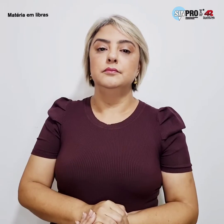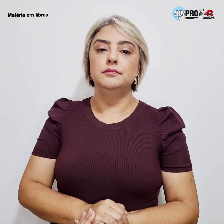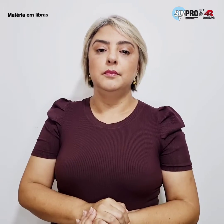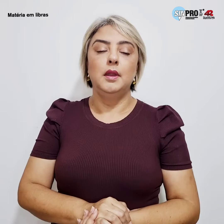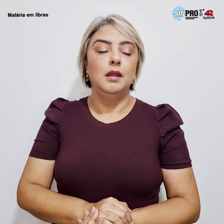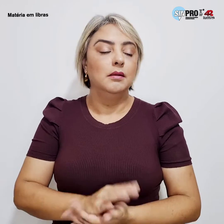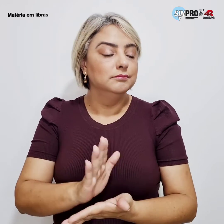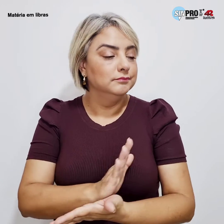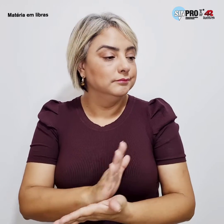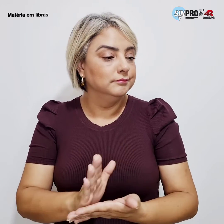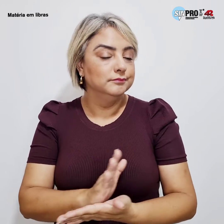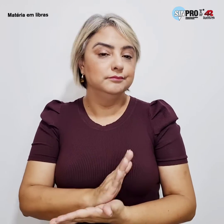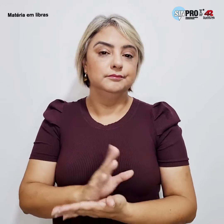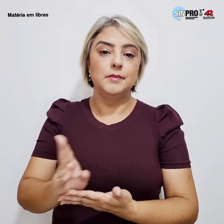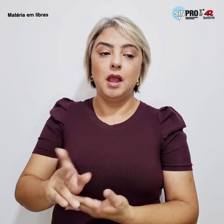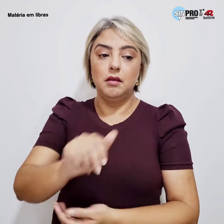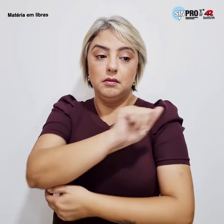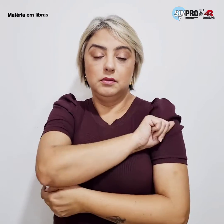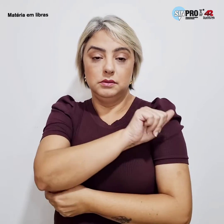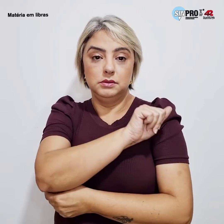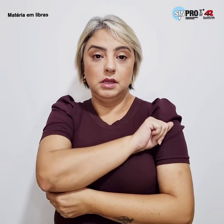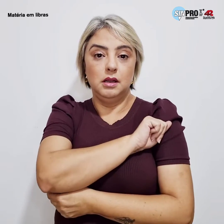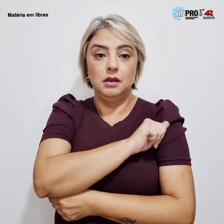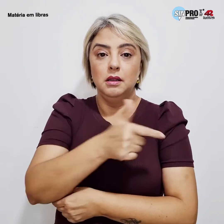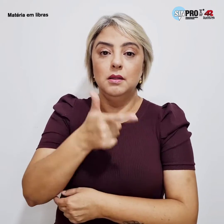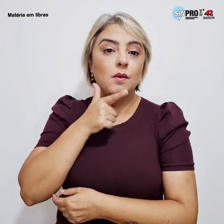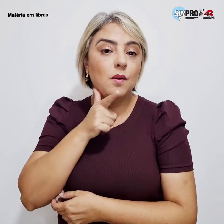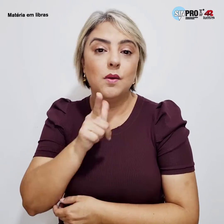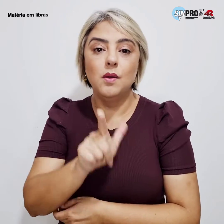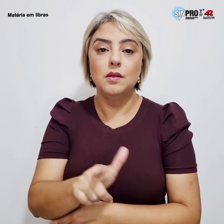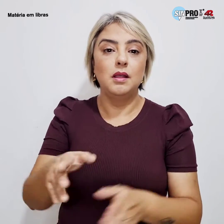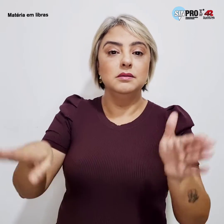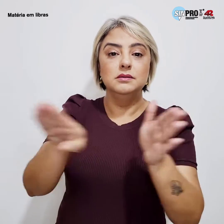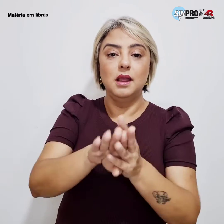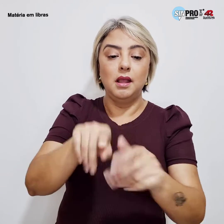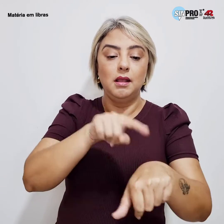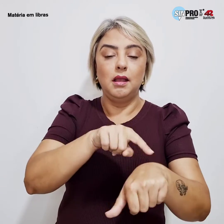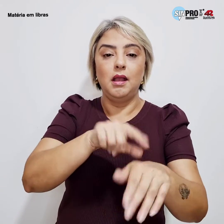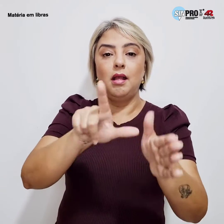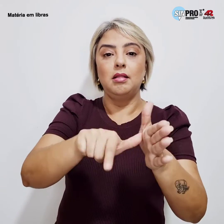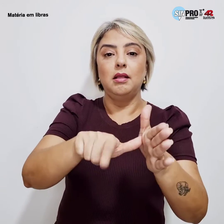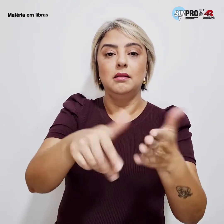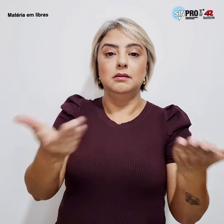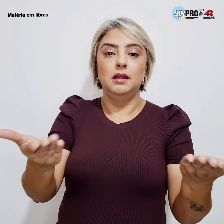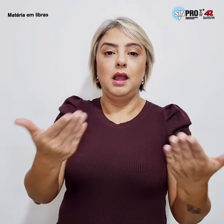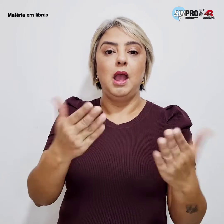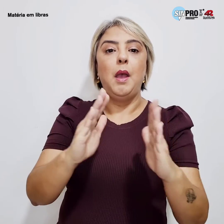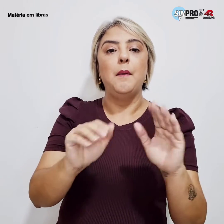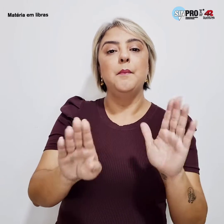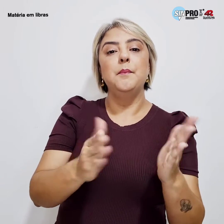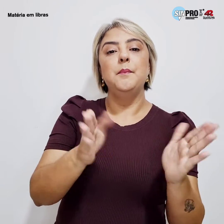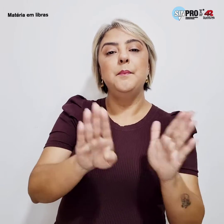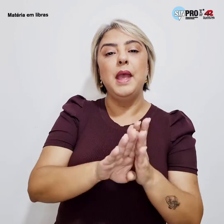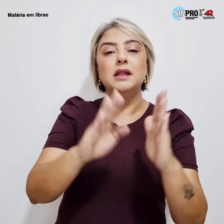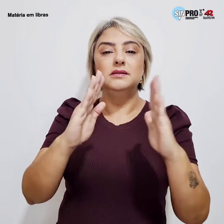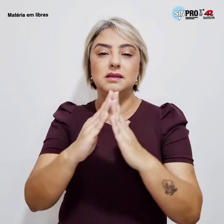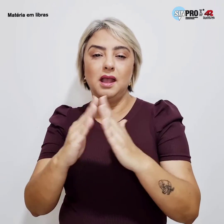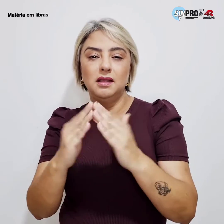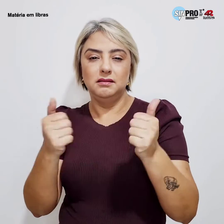Muitas vezes, os estudantes não conseguem chegar a tempo na escola mais próxima da sua residência.